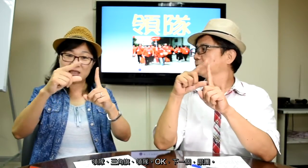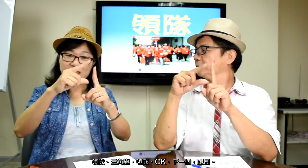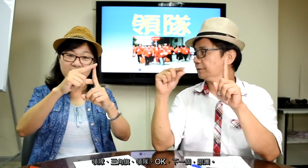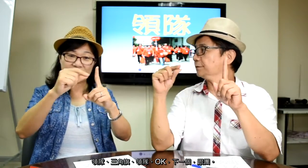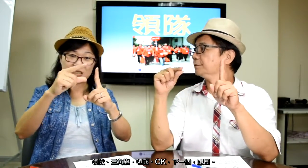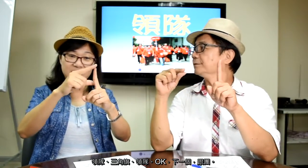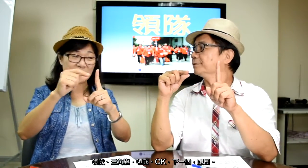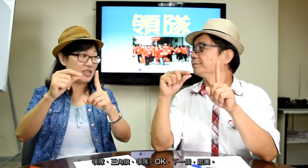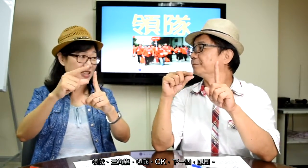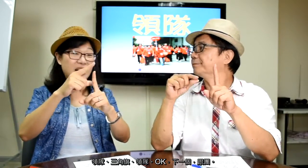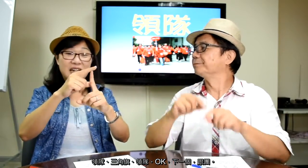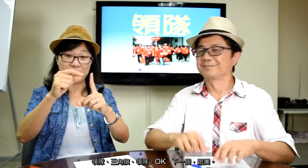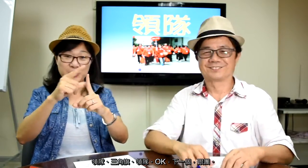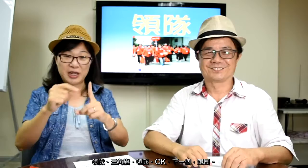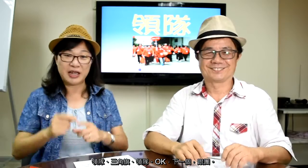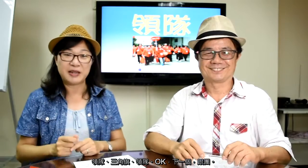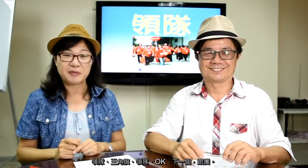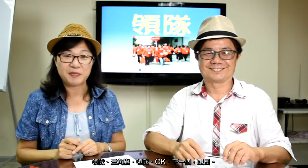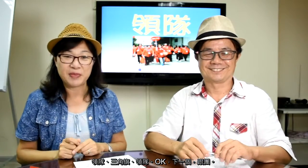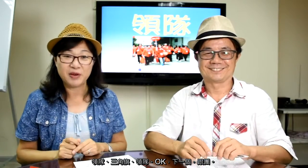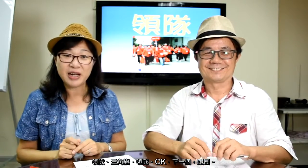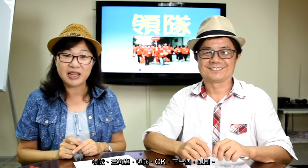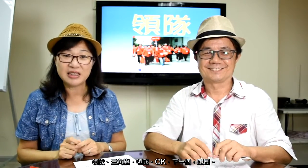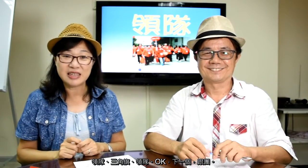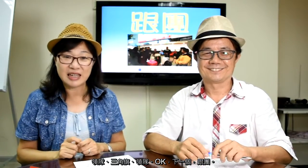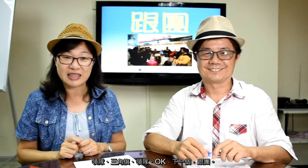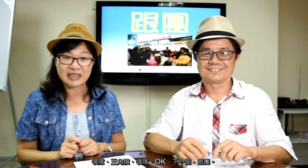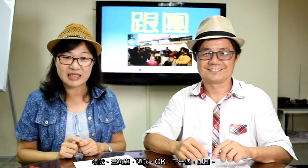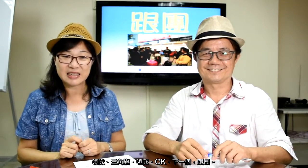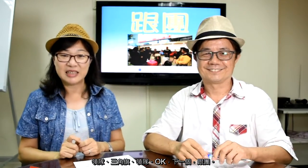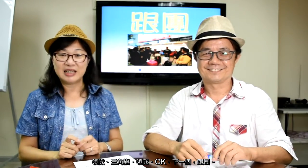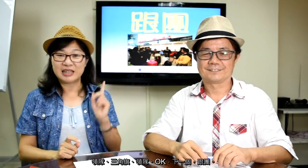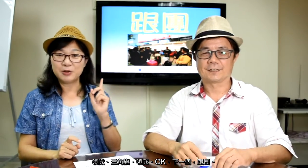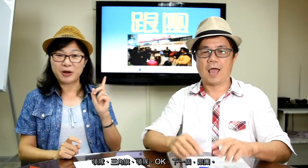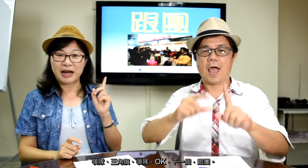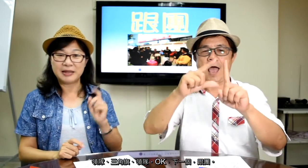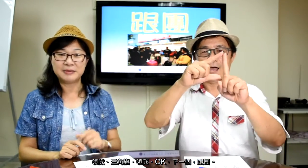三角旗，领队 ，OK， 下一个 跟团